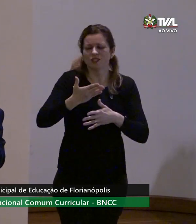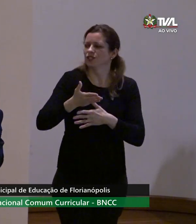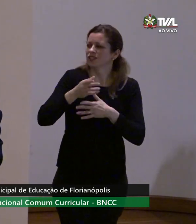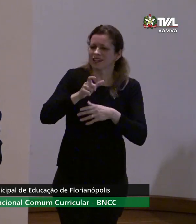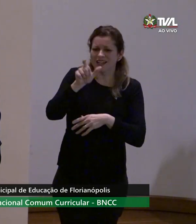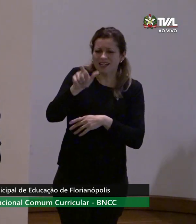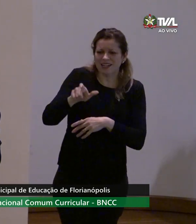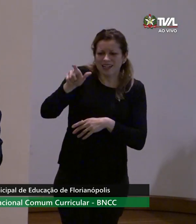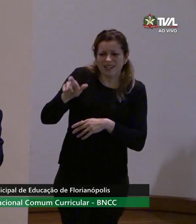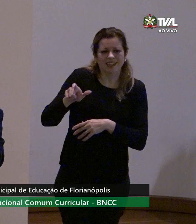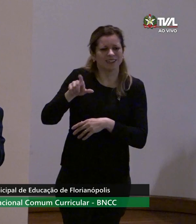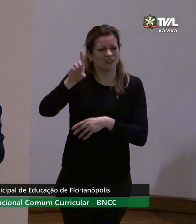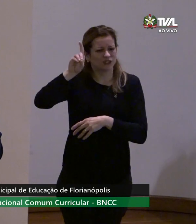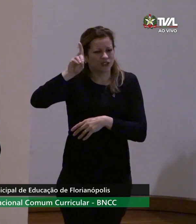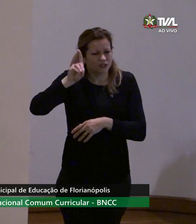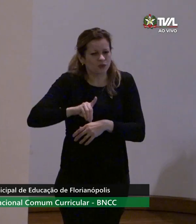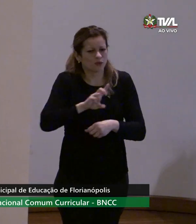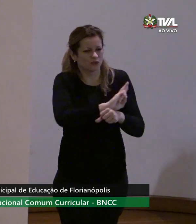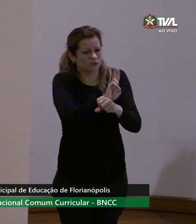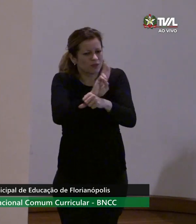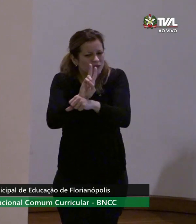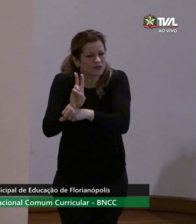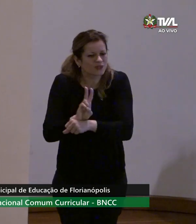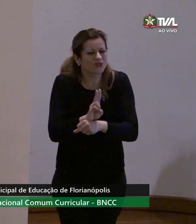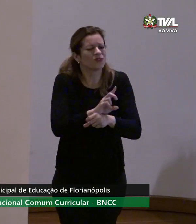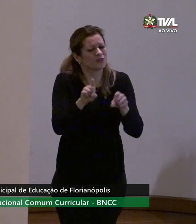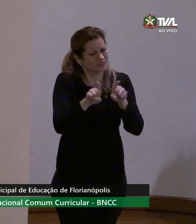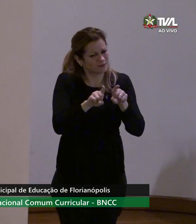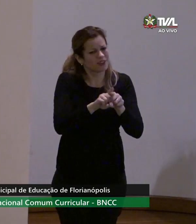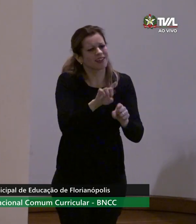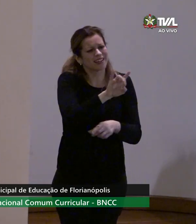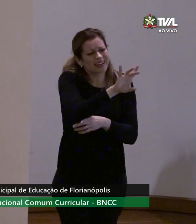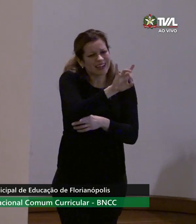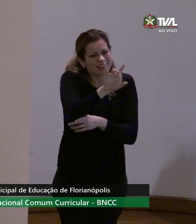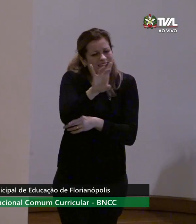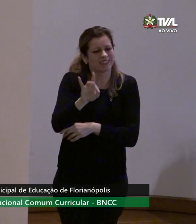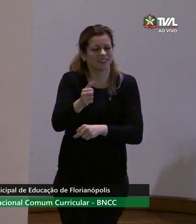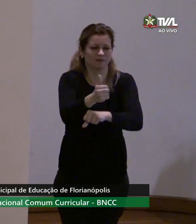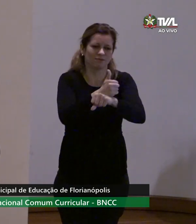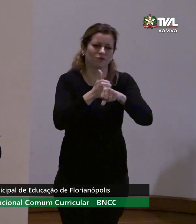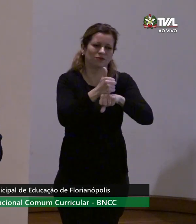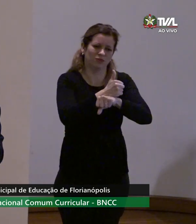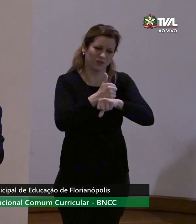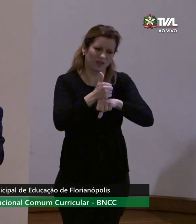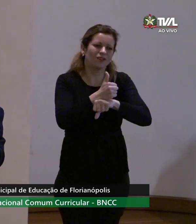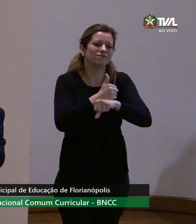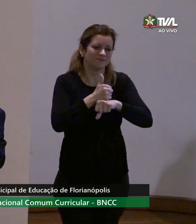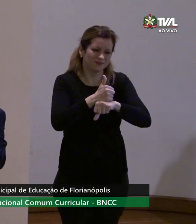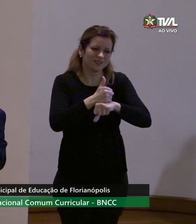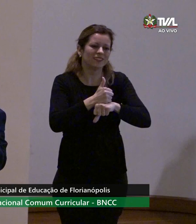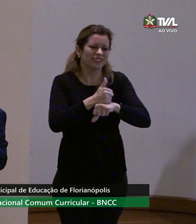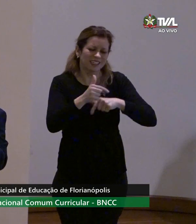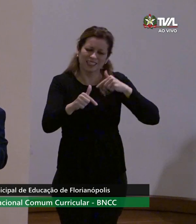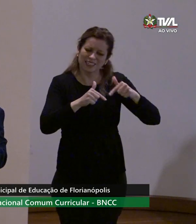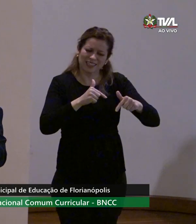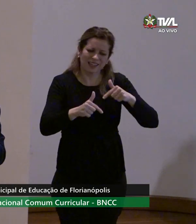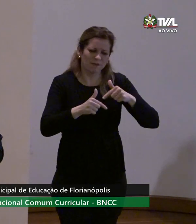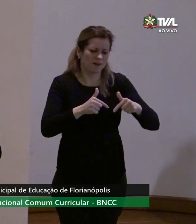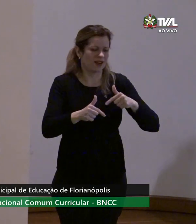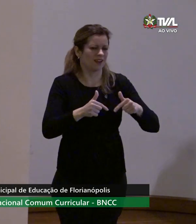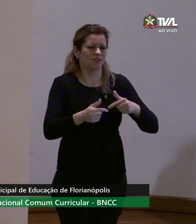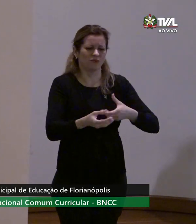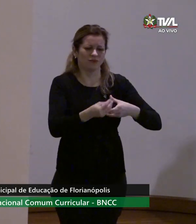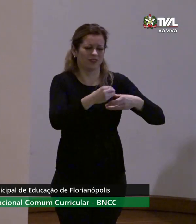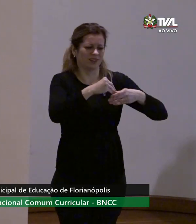de cada um dos nossos supervisores em especial de cada um dos nossos profissionais que atuam nas nossas salas